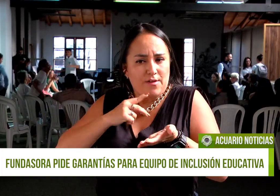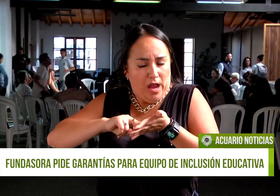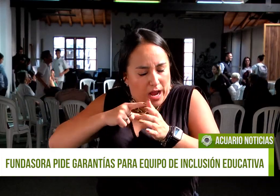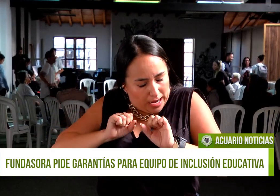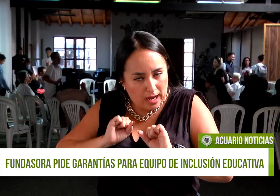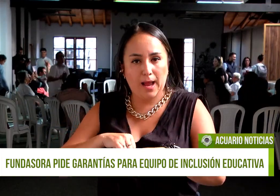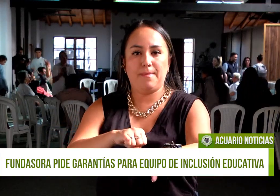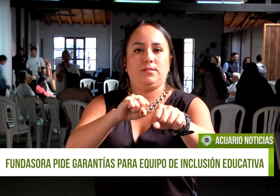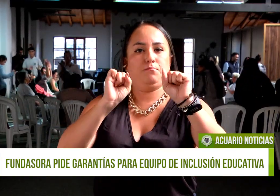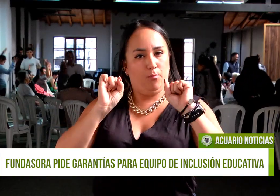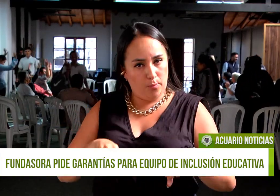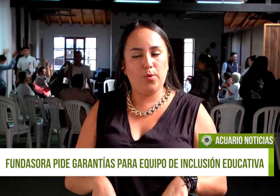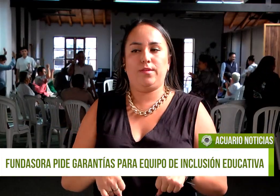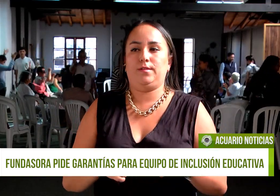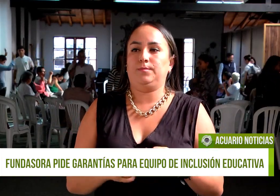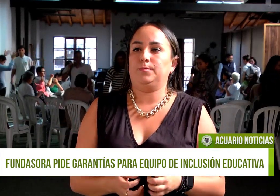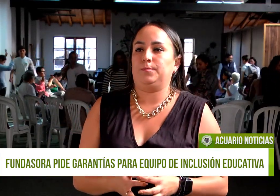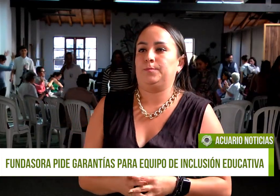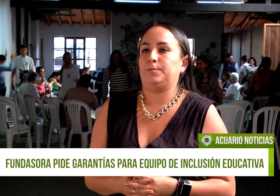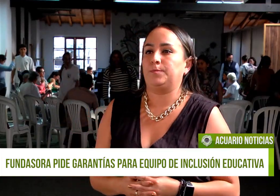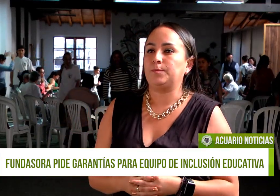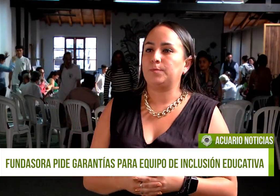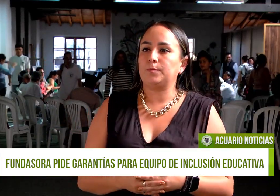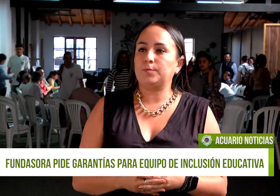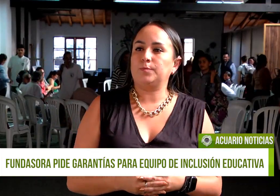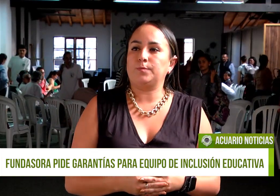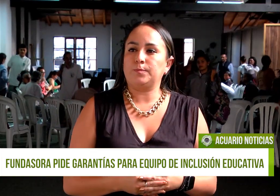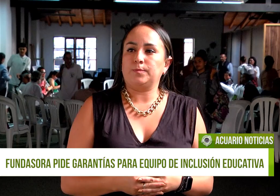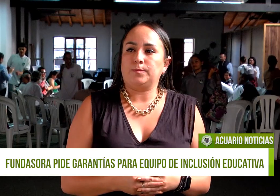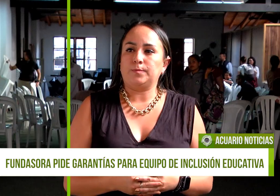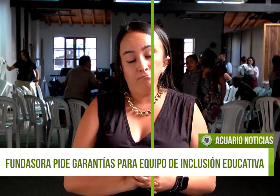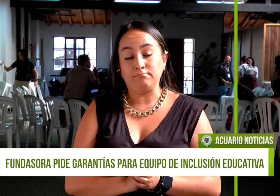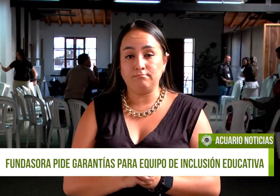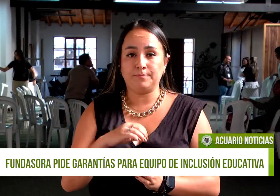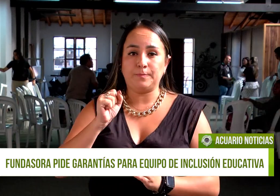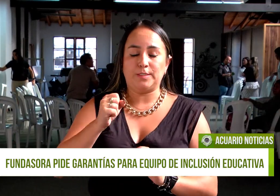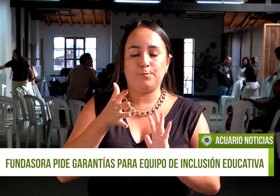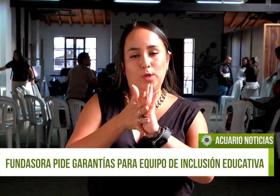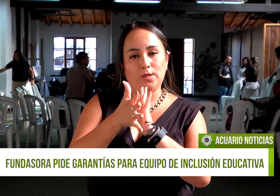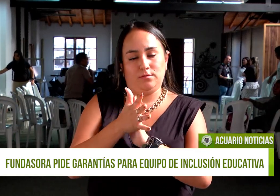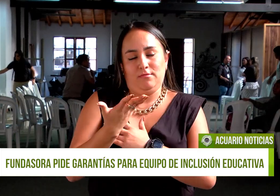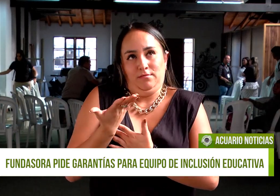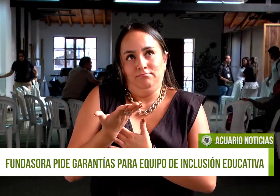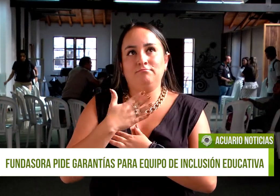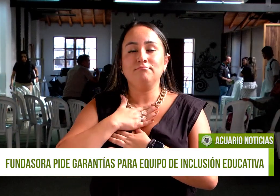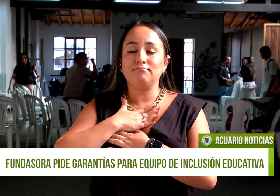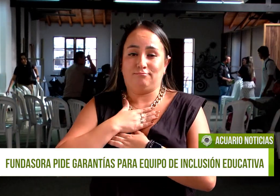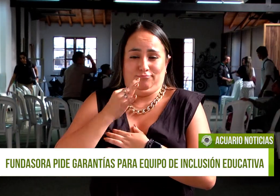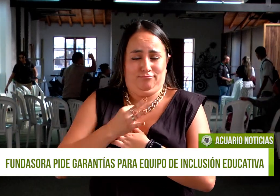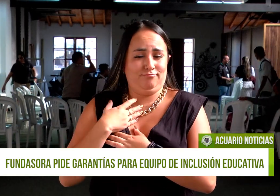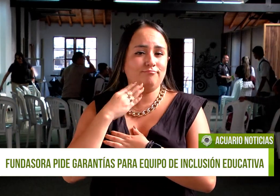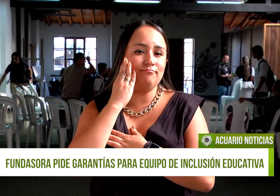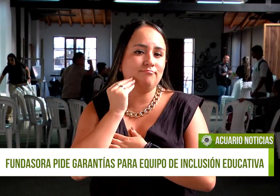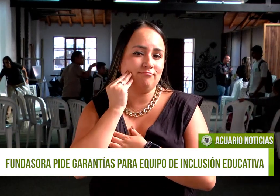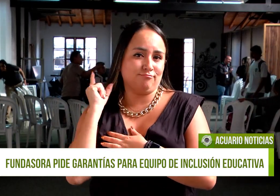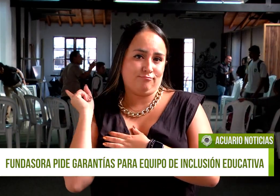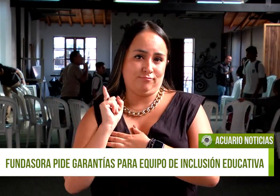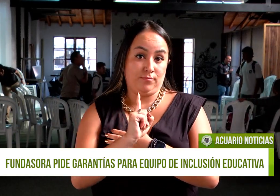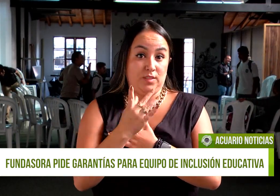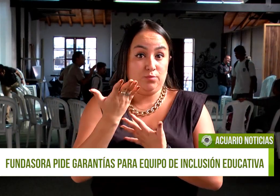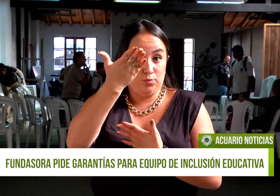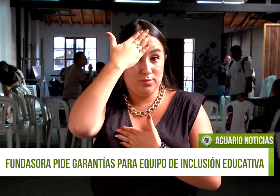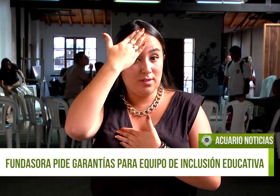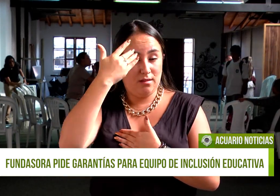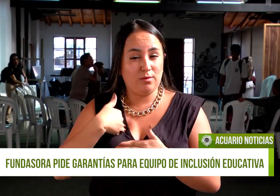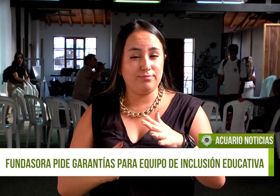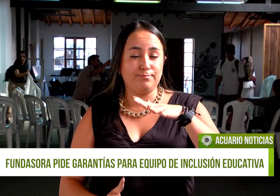poder llegar a todo lo que deseen, porque realmente es una comunidad muy capaz. Sí, la verdad es que sí. Además, quiero decir que